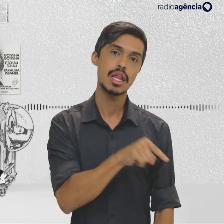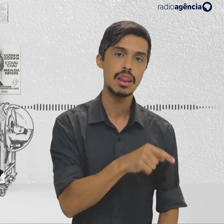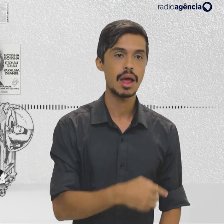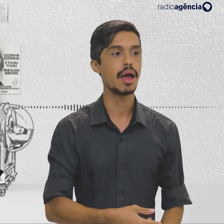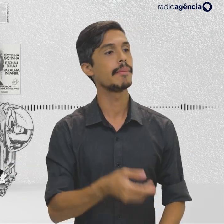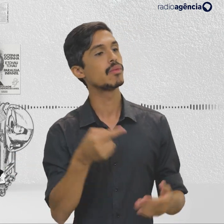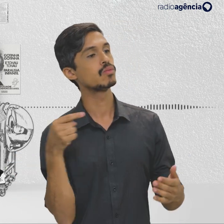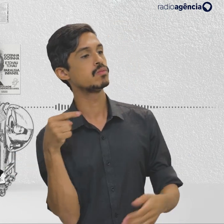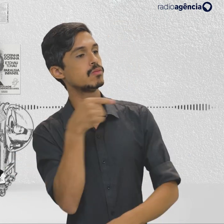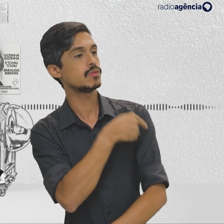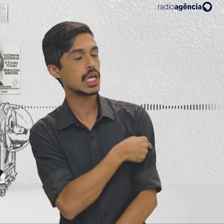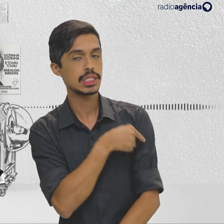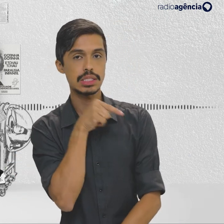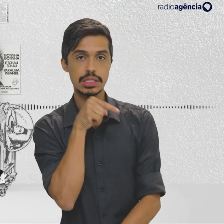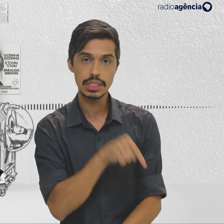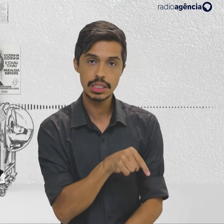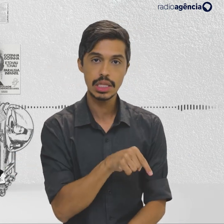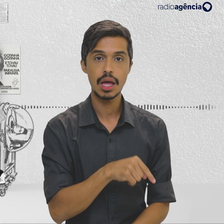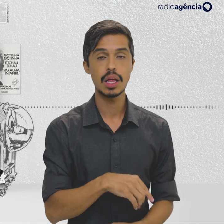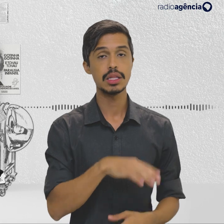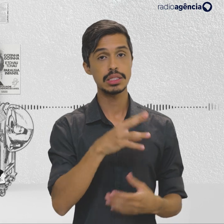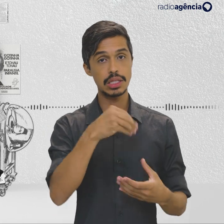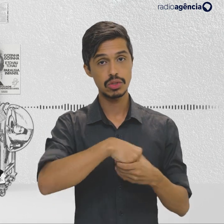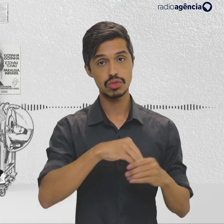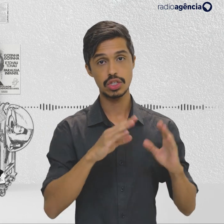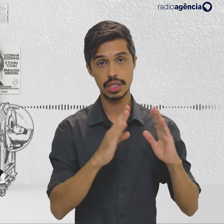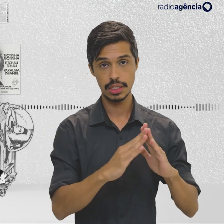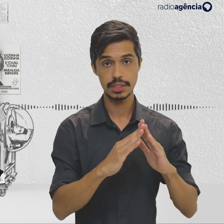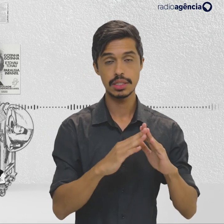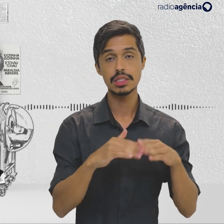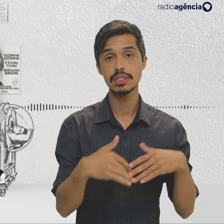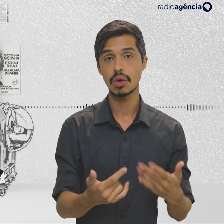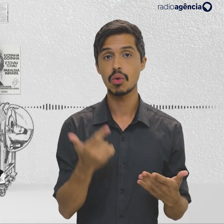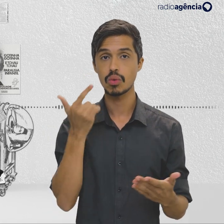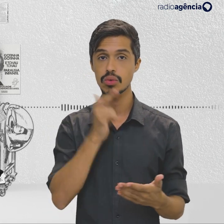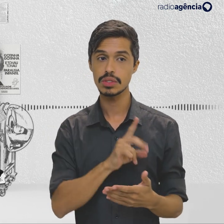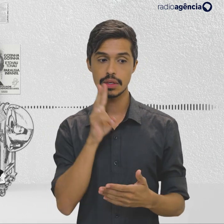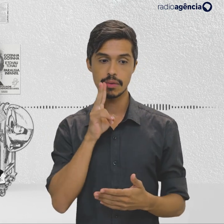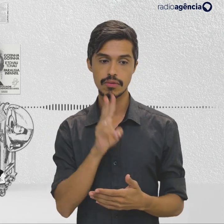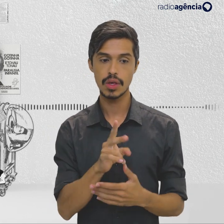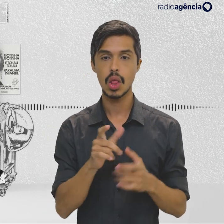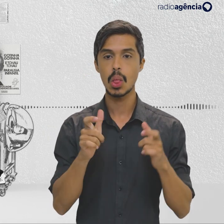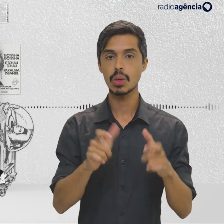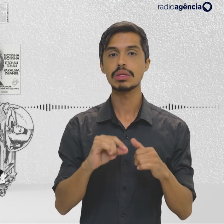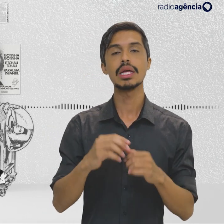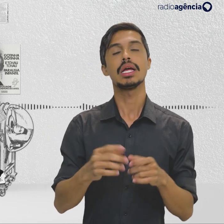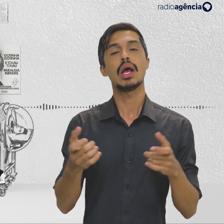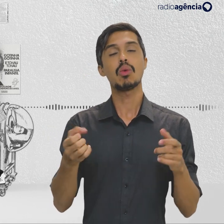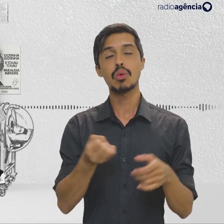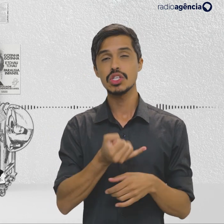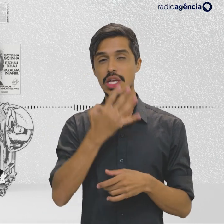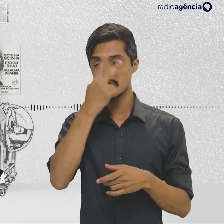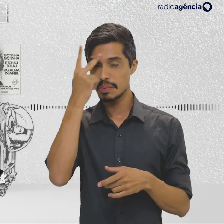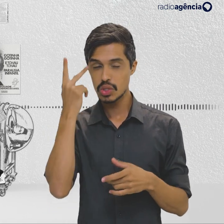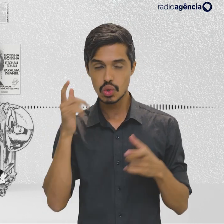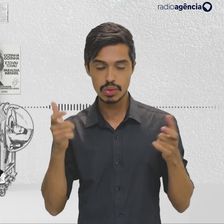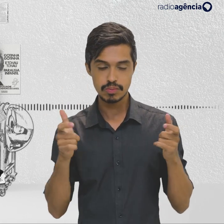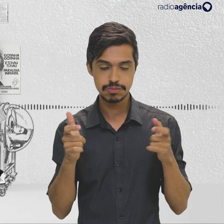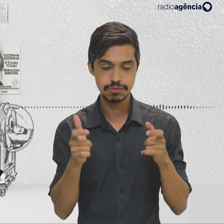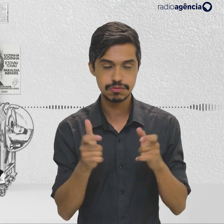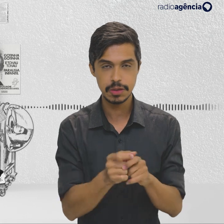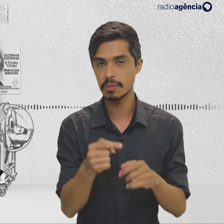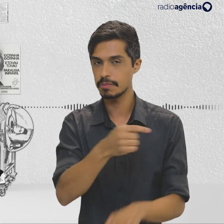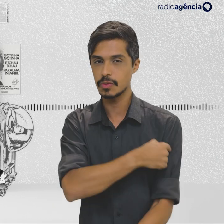já com a própria vacina e aplica a vacina no próprio domicílio então aqui eu consigo ver que a área que tem menor cobertura de su da família